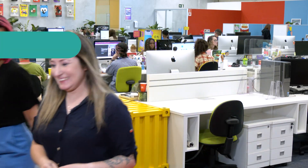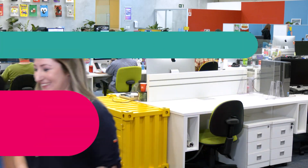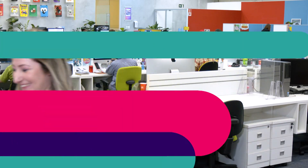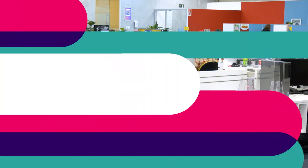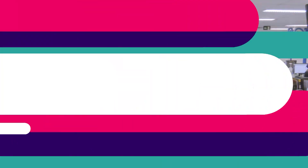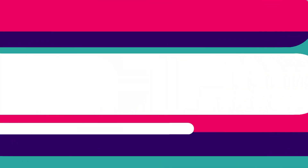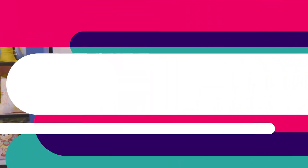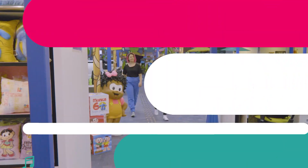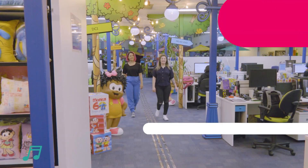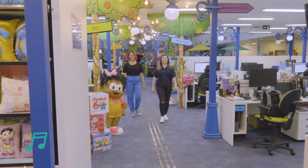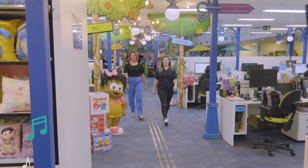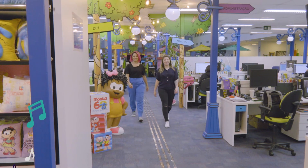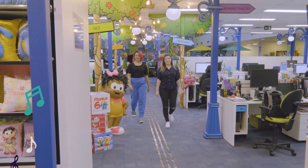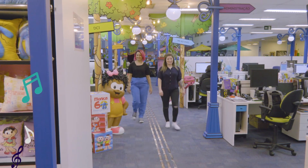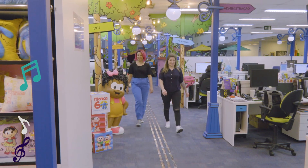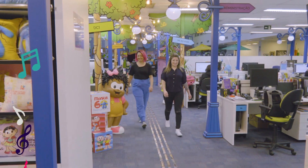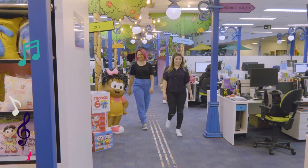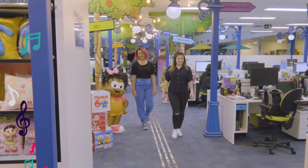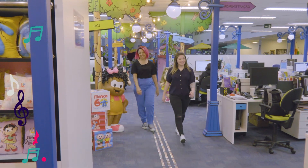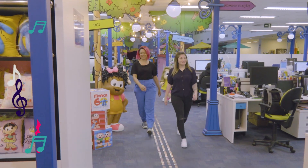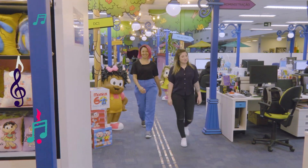apresentar.